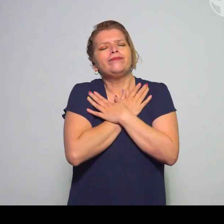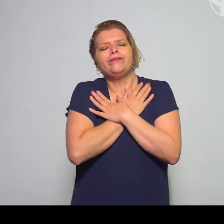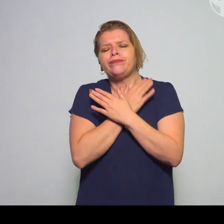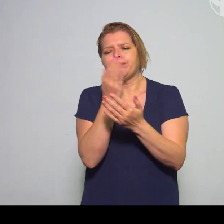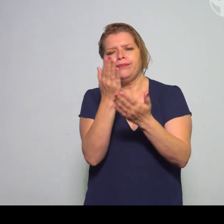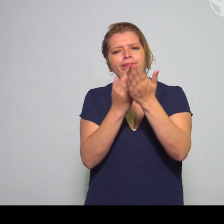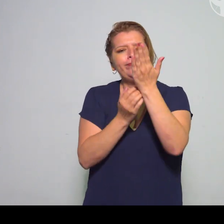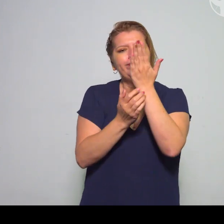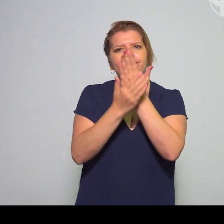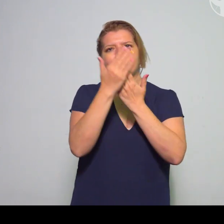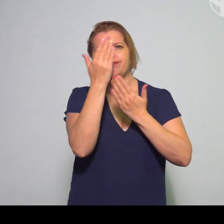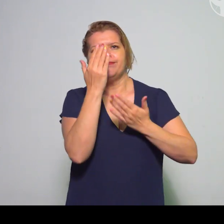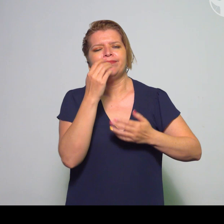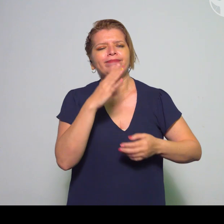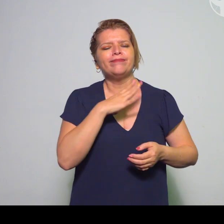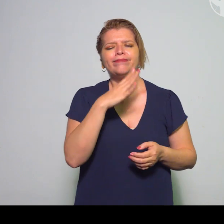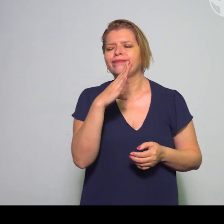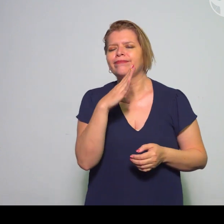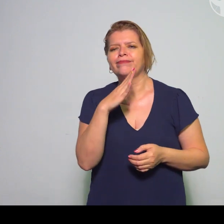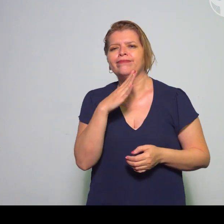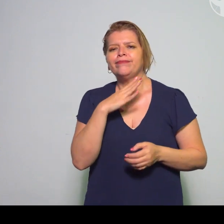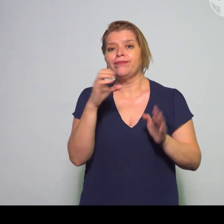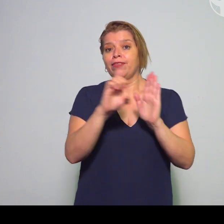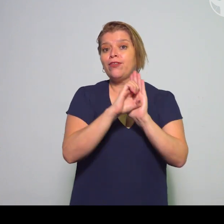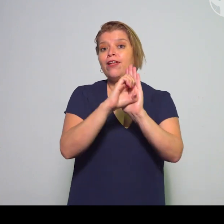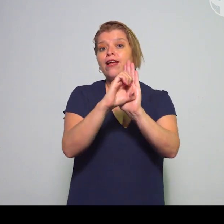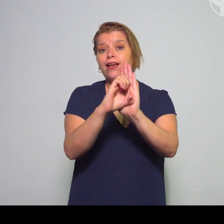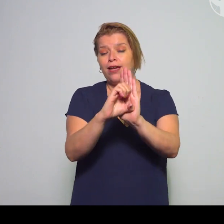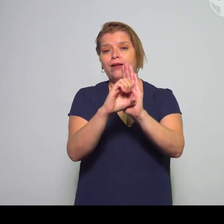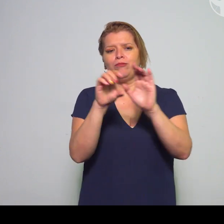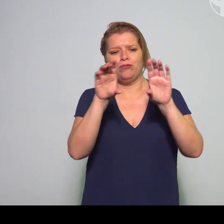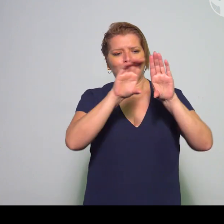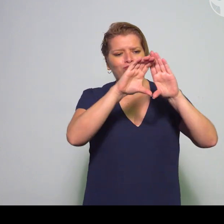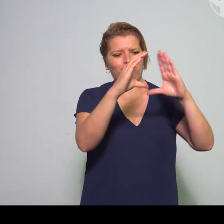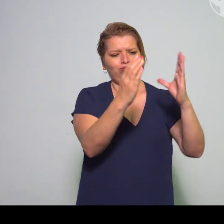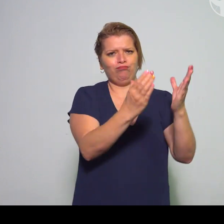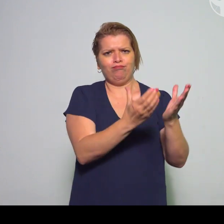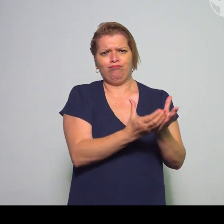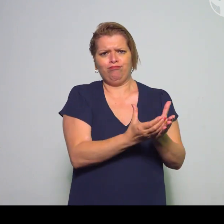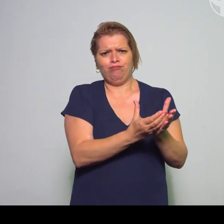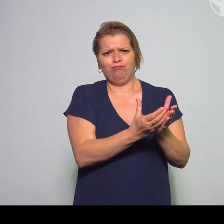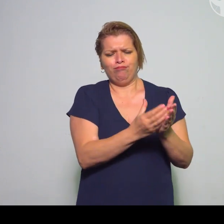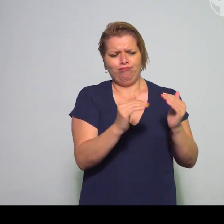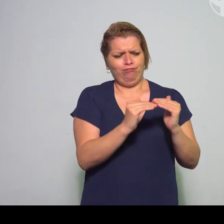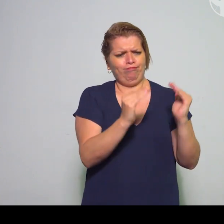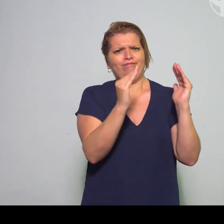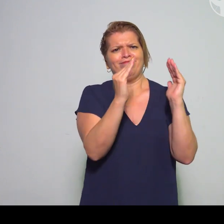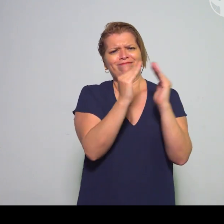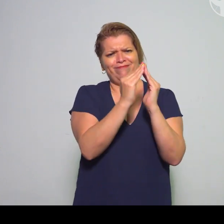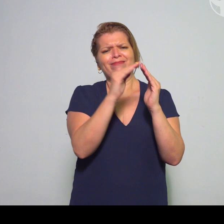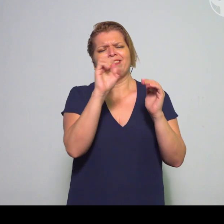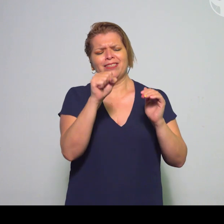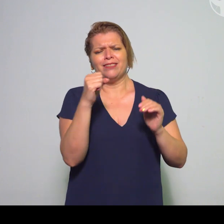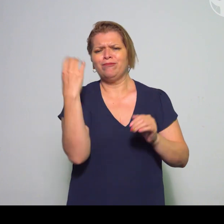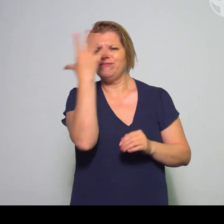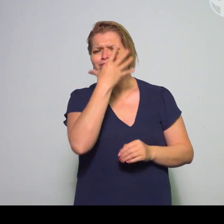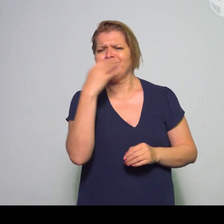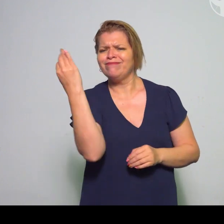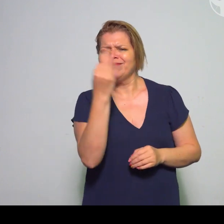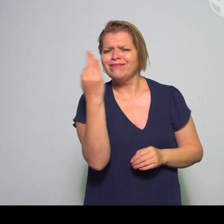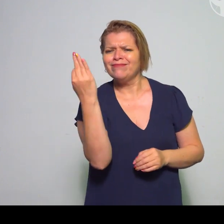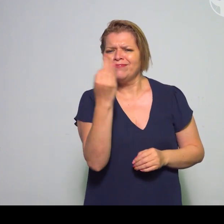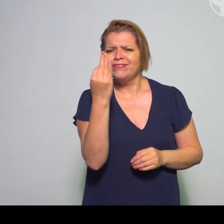y salvó. Tengo en mis manos ahora un ejemplo de esa vasija